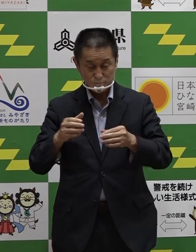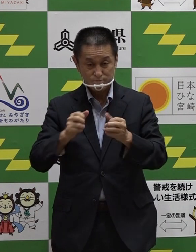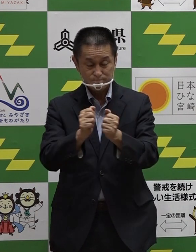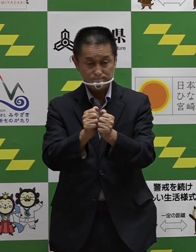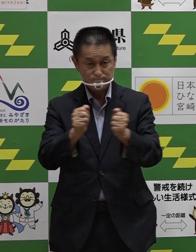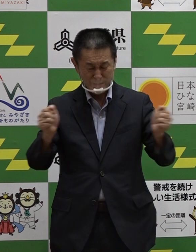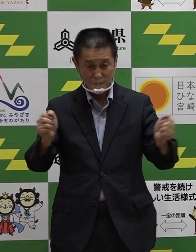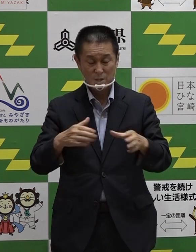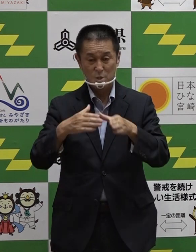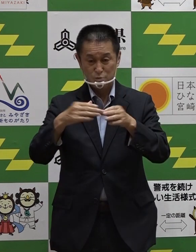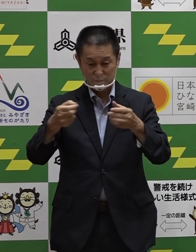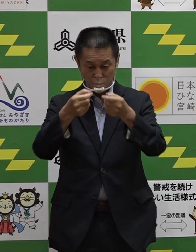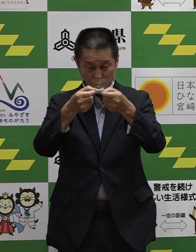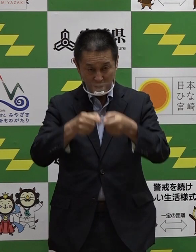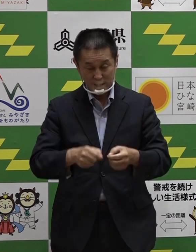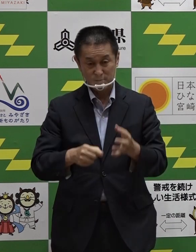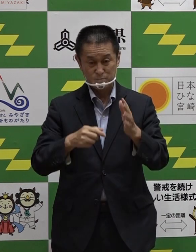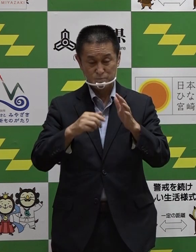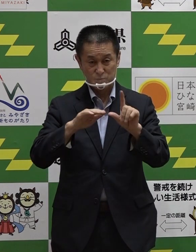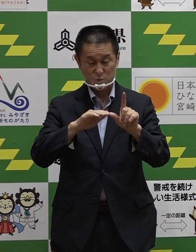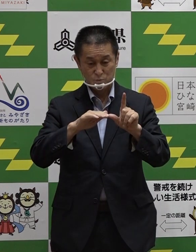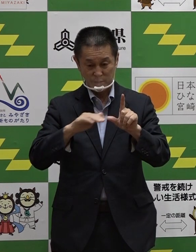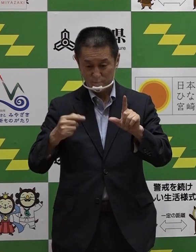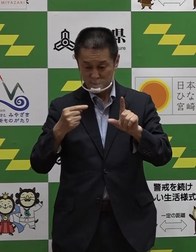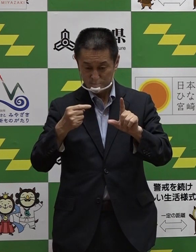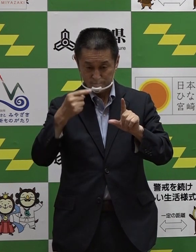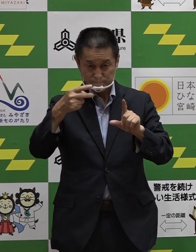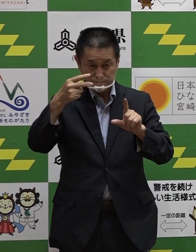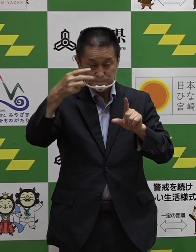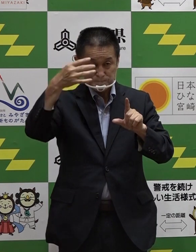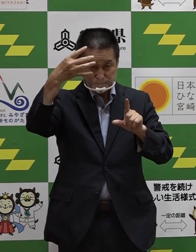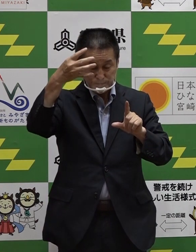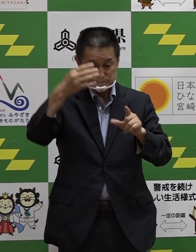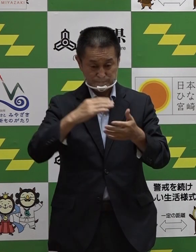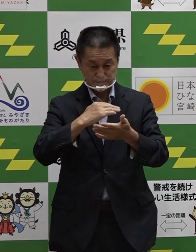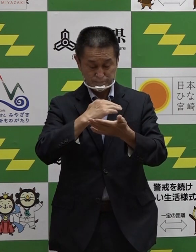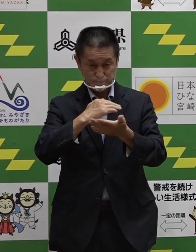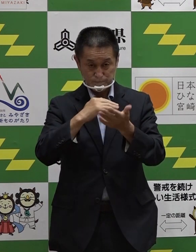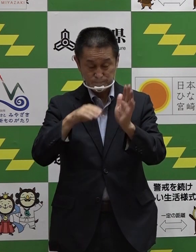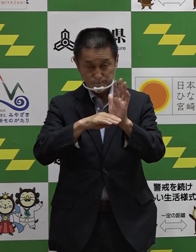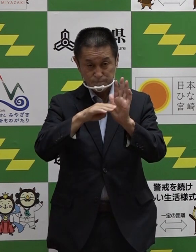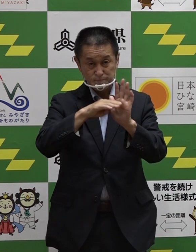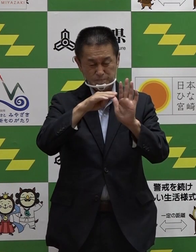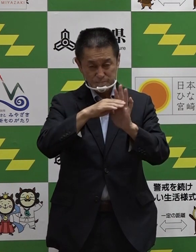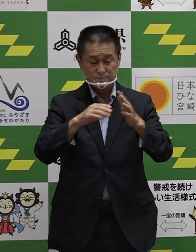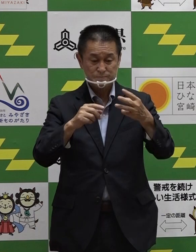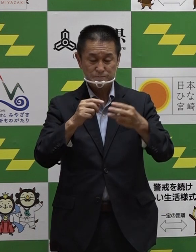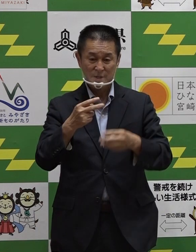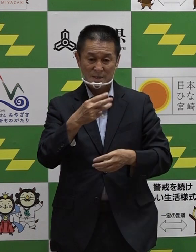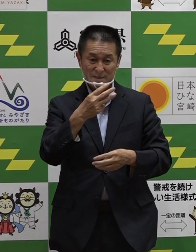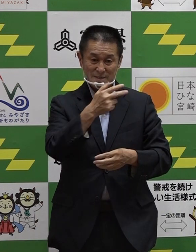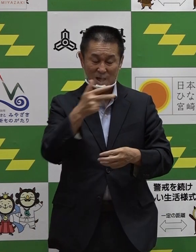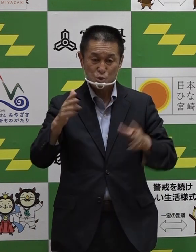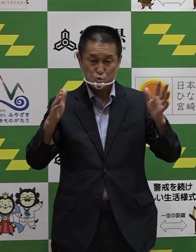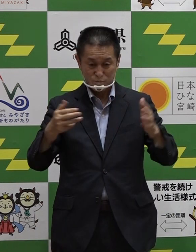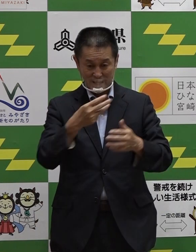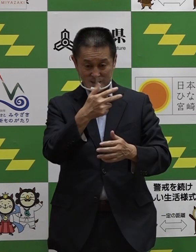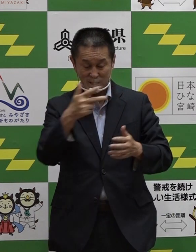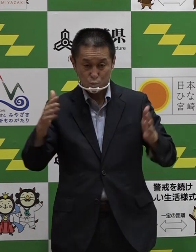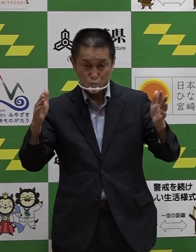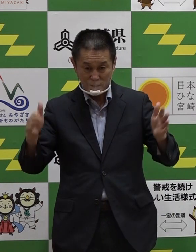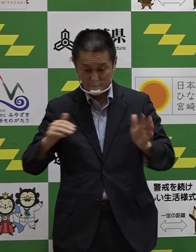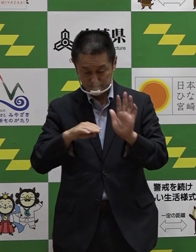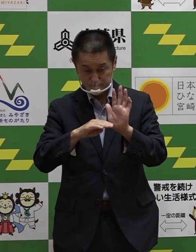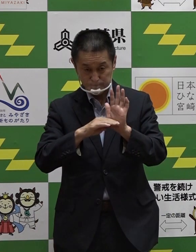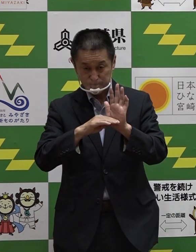細かくですね、ステップ1からステップ4までの区分けをしております。おおむね3週間ごとにこの段階を徐々に